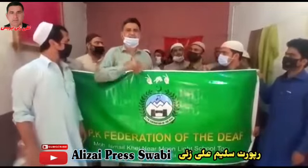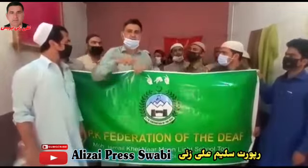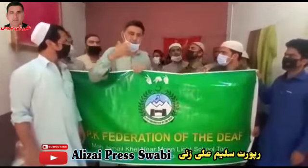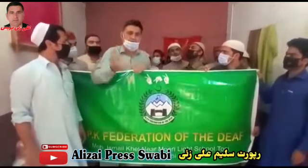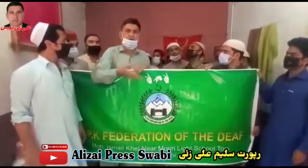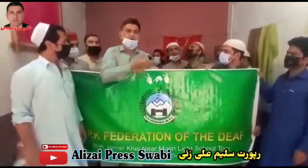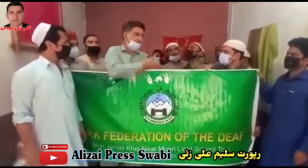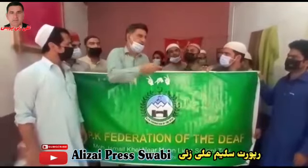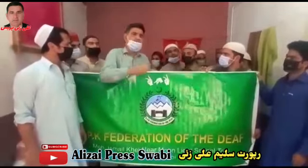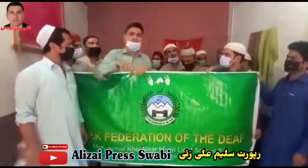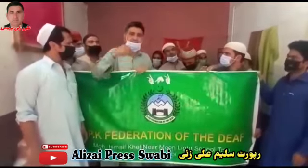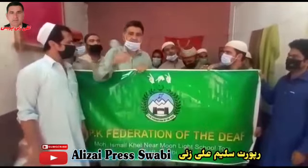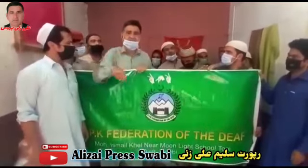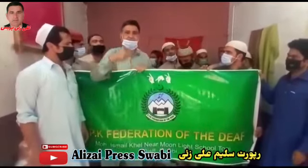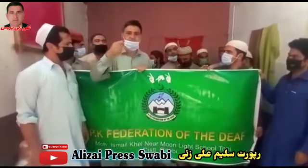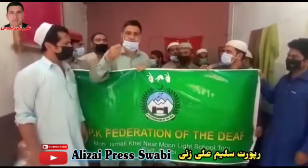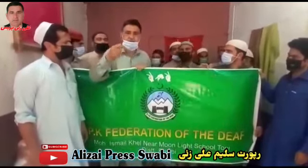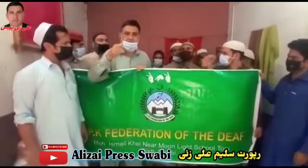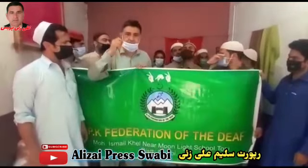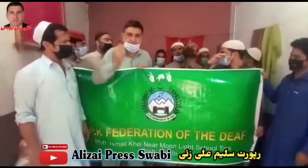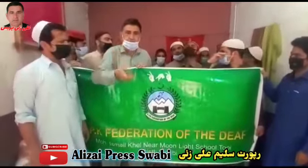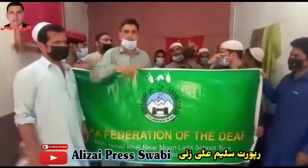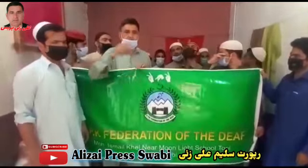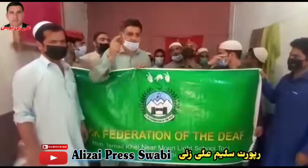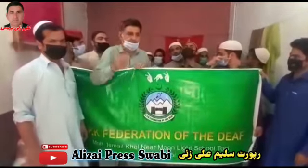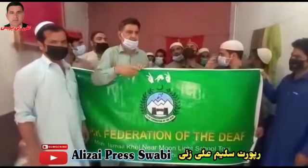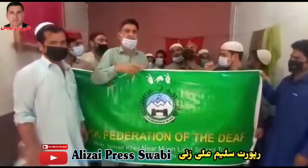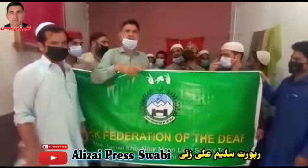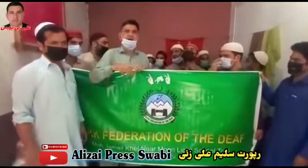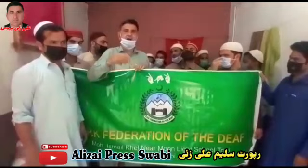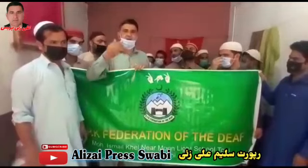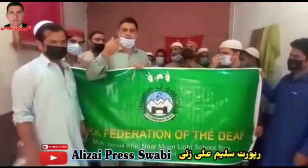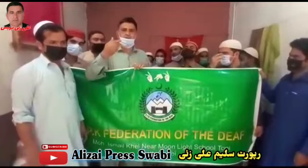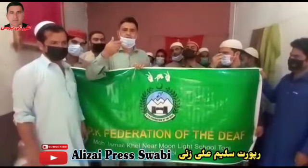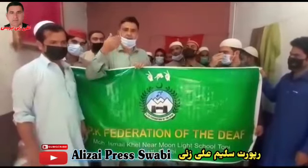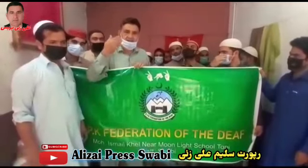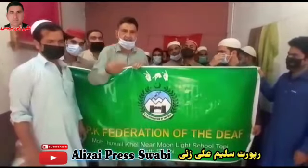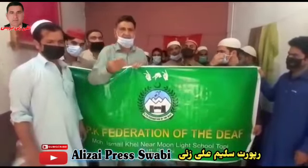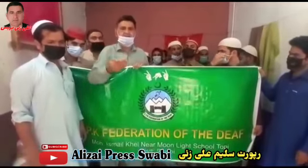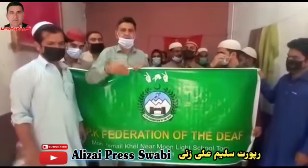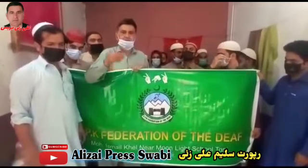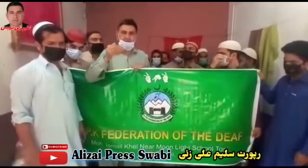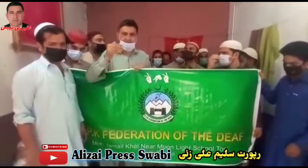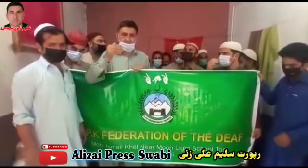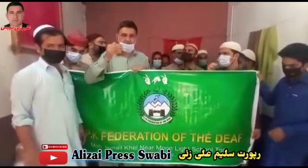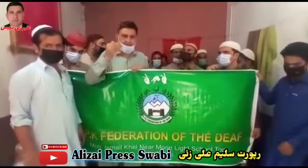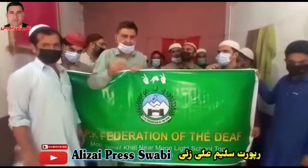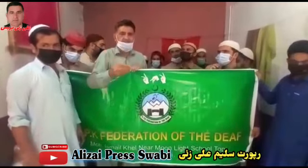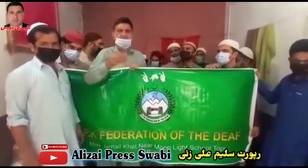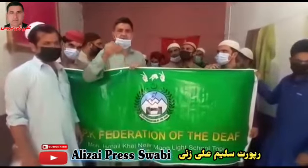خو بیا هم غیرتمند دي، زه څوک درځیتوب کوي، څوک څه کوي او خپل کار کوي. په زما یو ځله بیا دغه رې چې